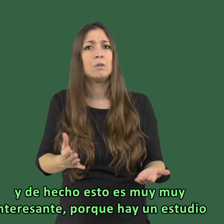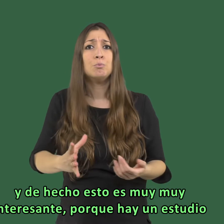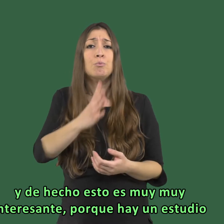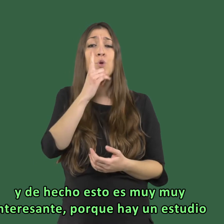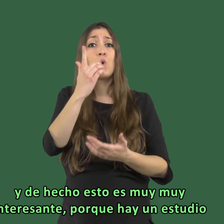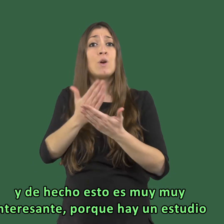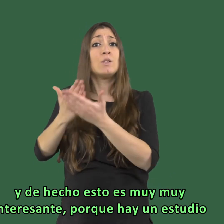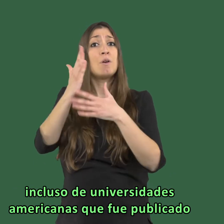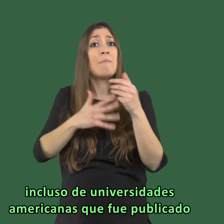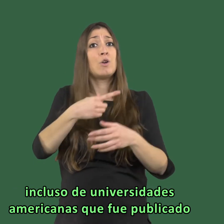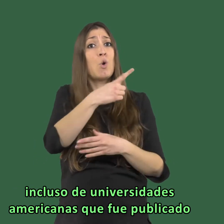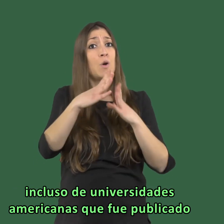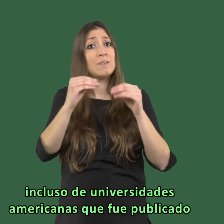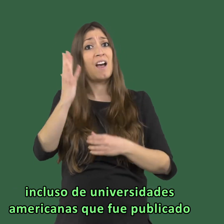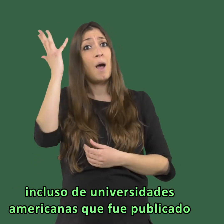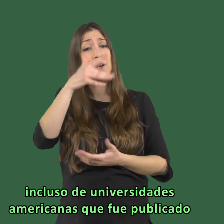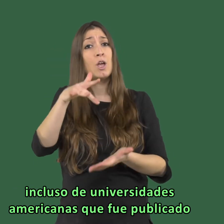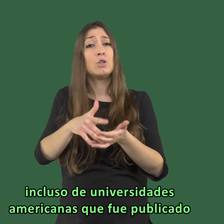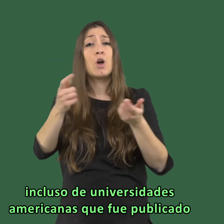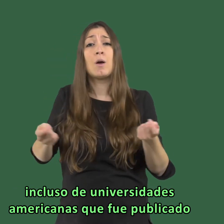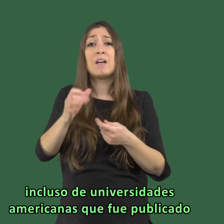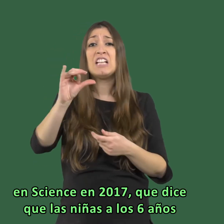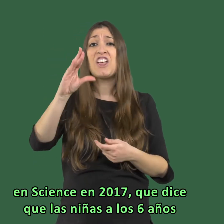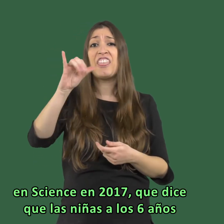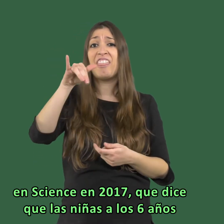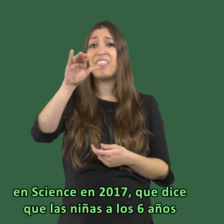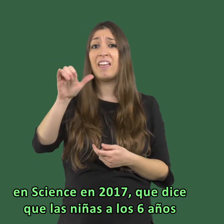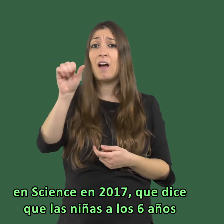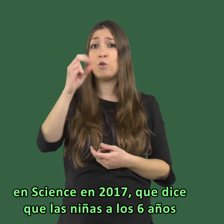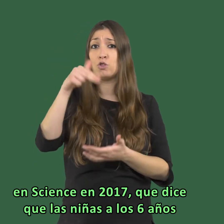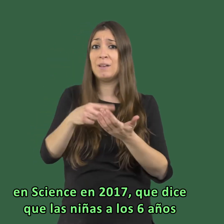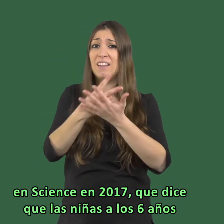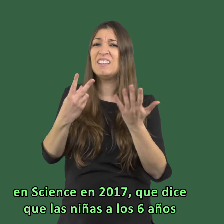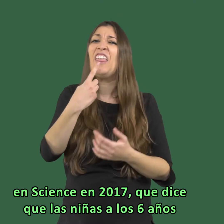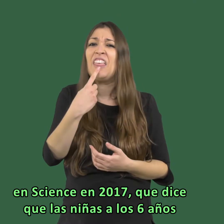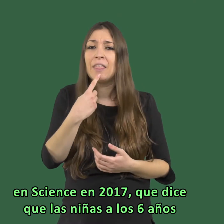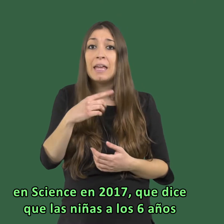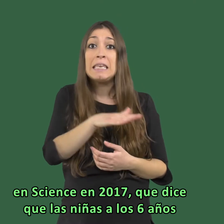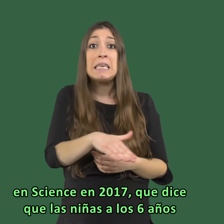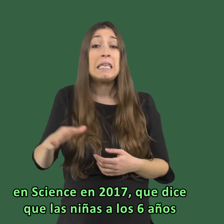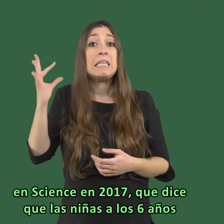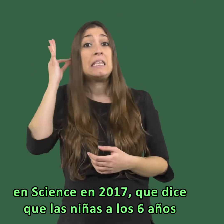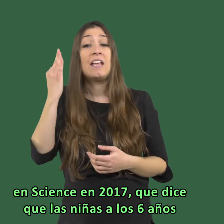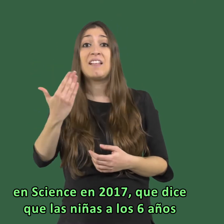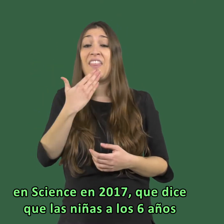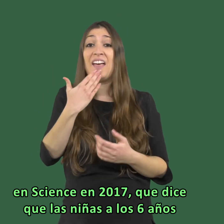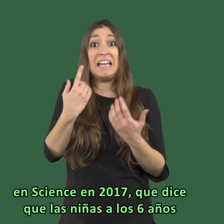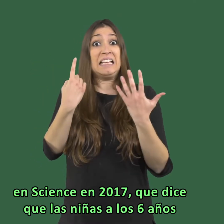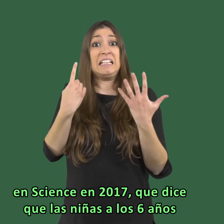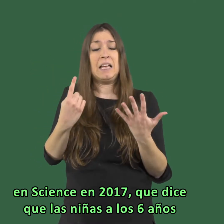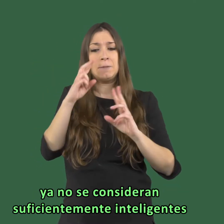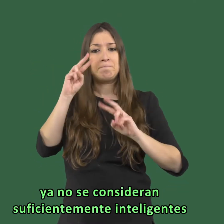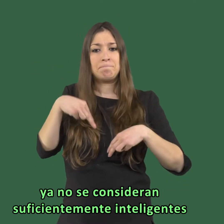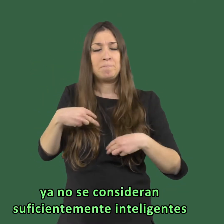porque hay un estudio incluso de universidades americanas que fue publicado en Science en 2017 que dice que las niñas a los 6